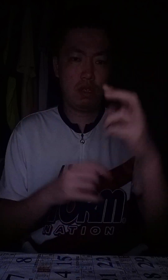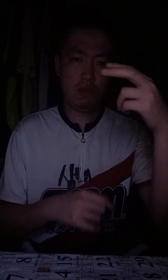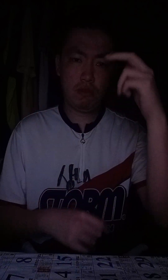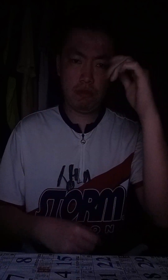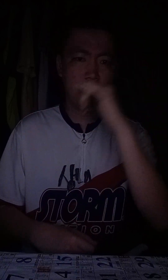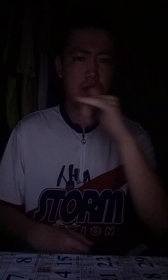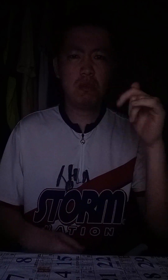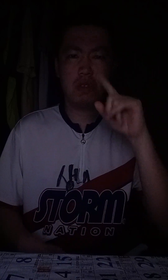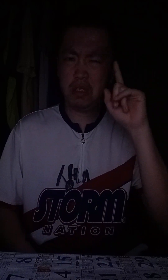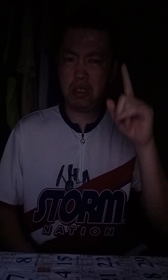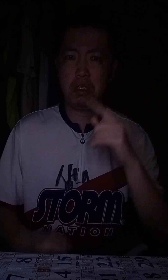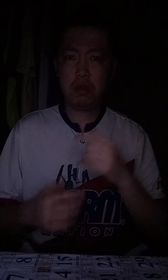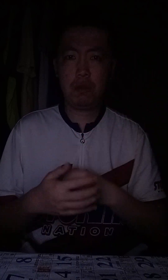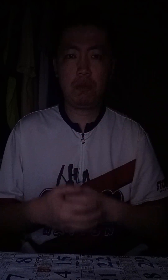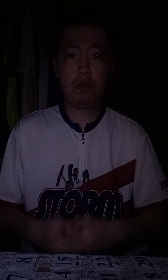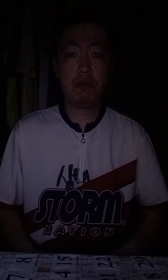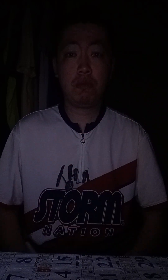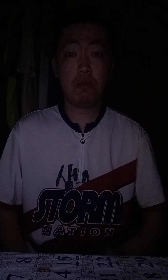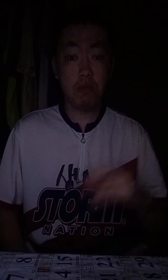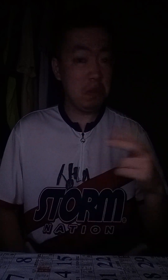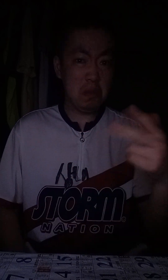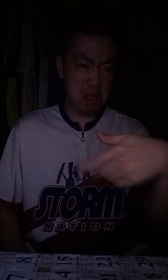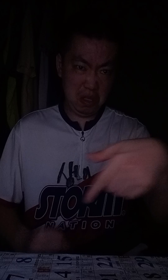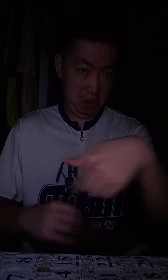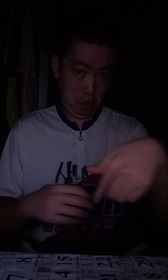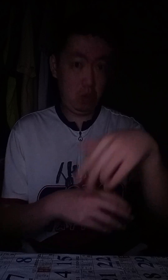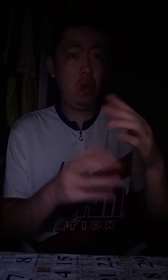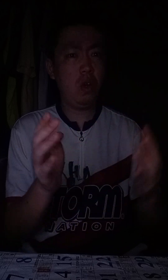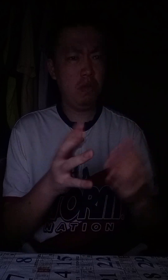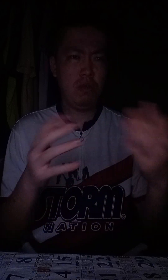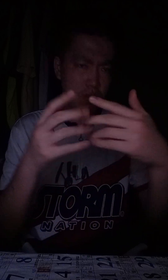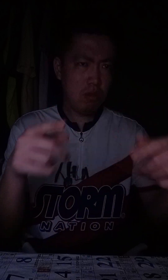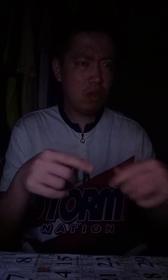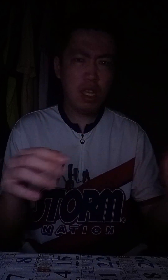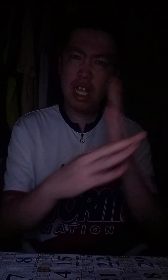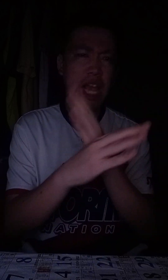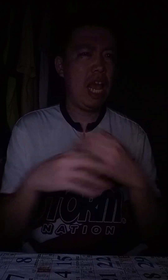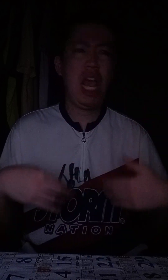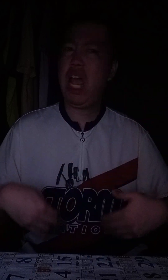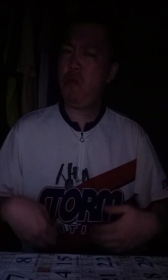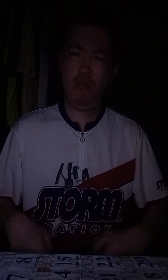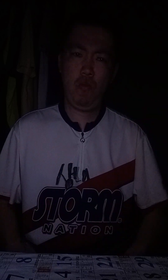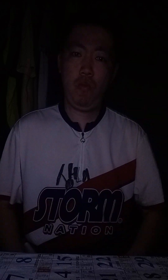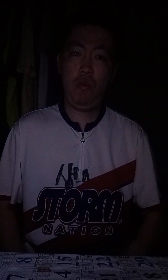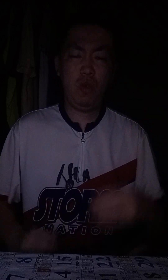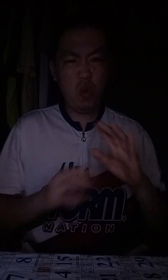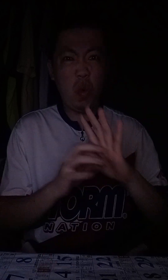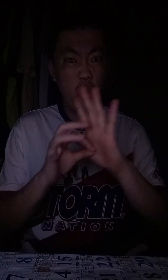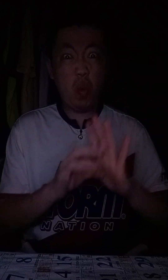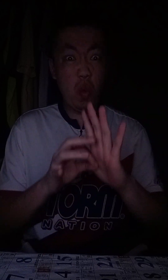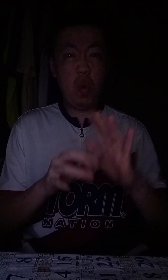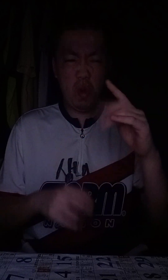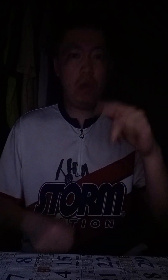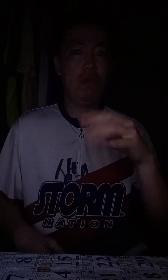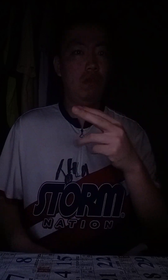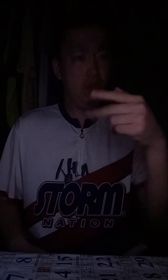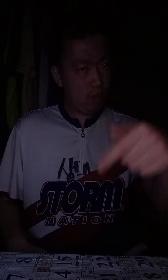있는 거를. 그렇다고 새 전기버스를 사는 것도 만만치 않습니다. 코로나19 전국 속에 지자체마다